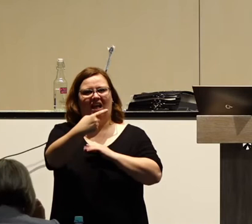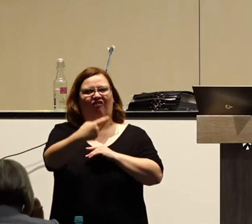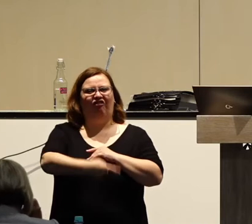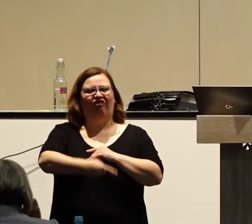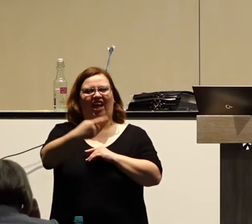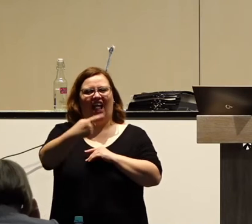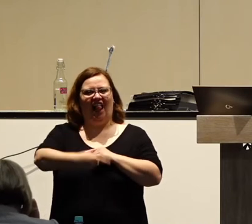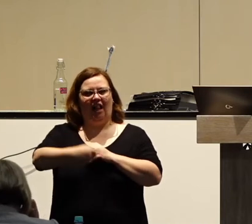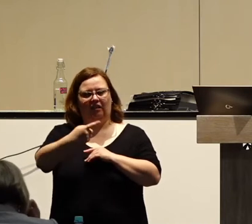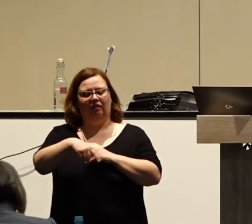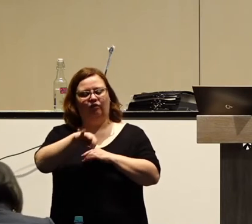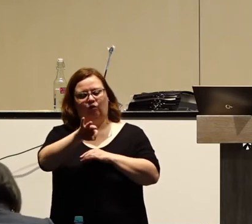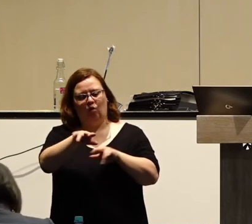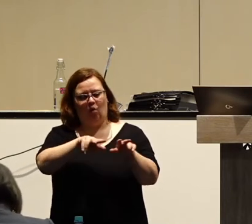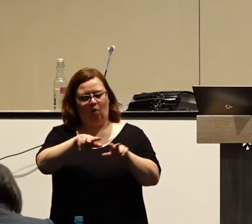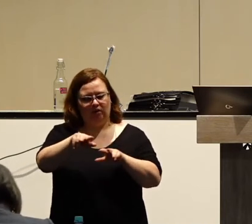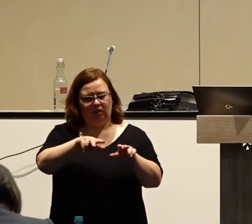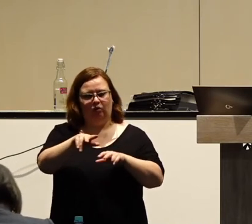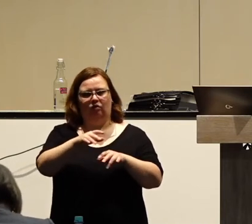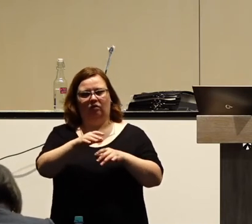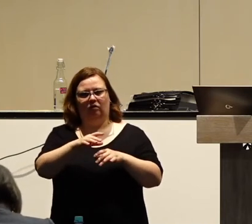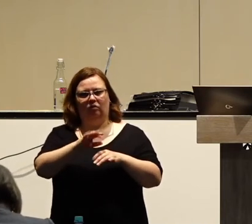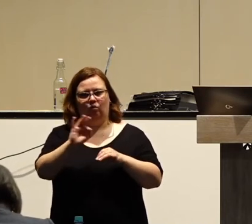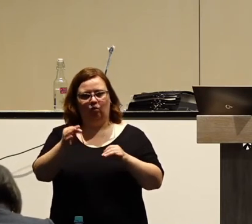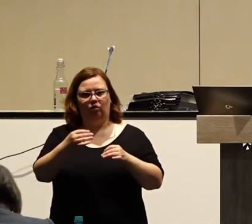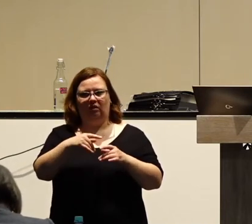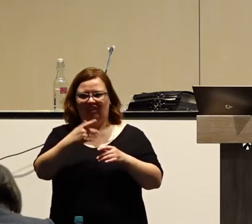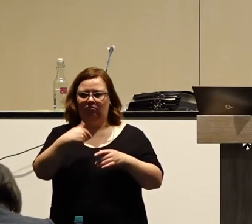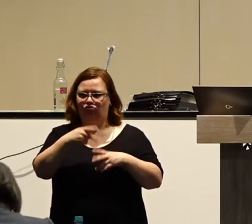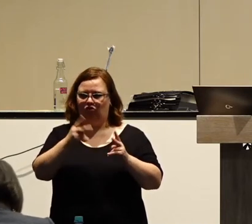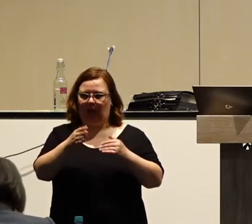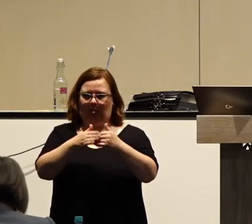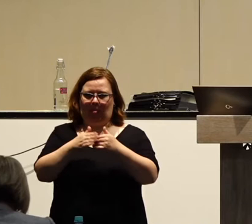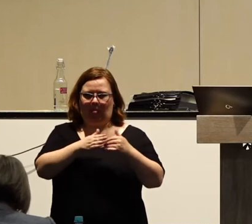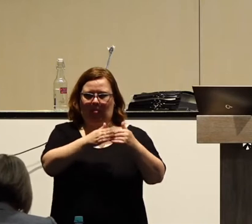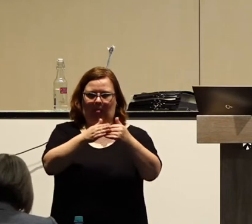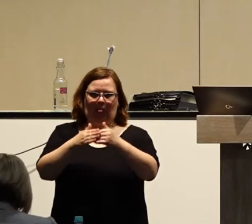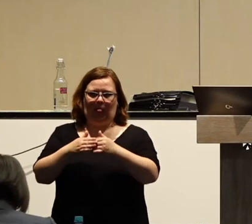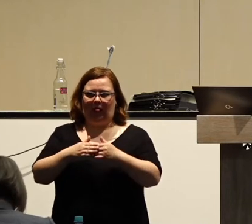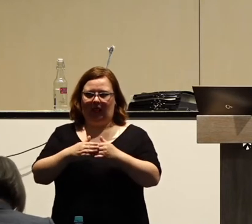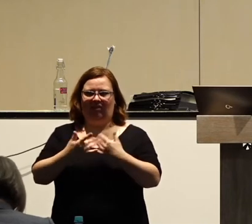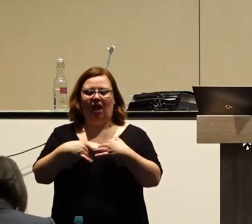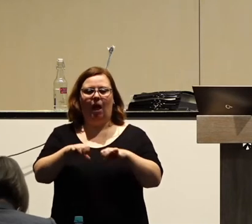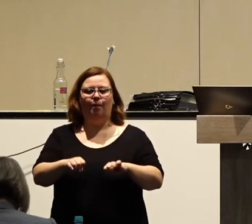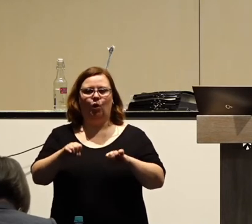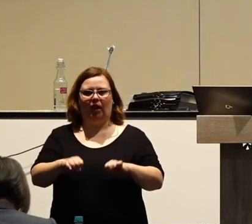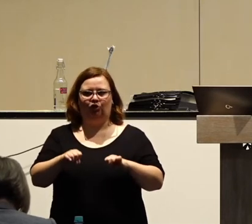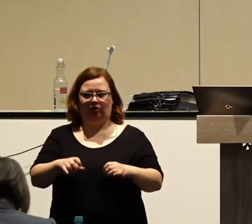fehlt, organisiert und an zentral gut erreichten Punkten in der Stadt und so weiter ermöglicht